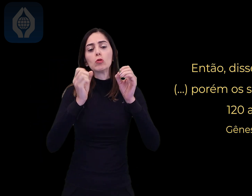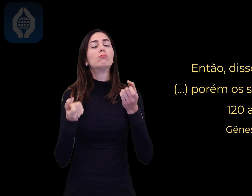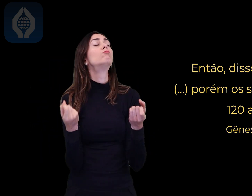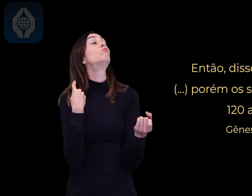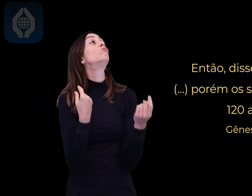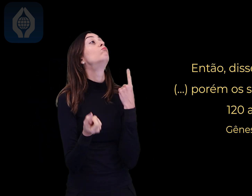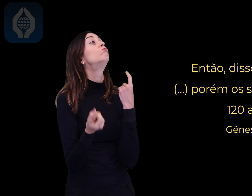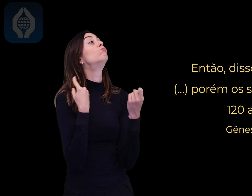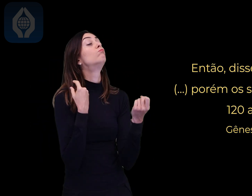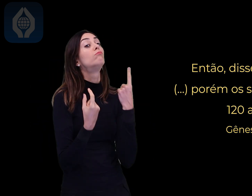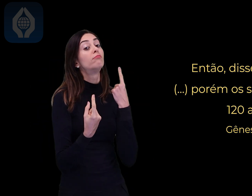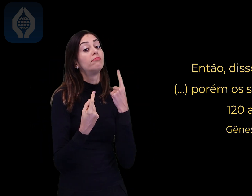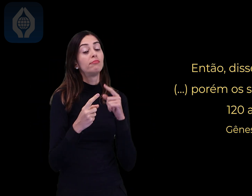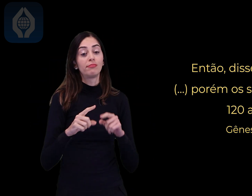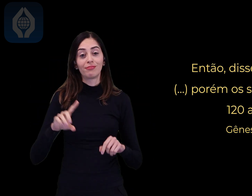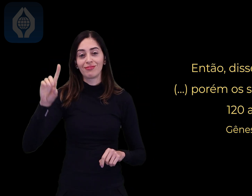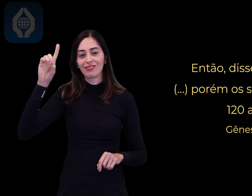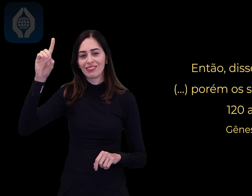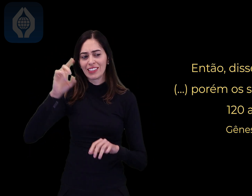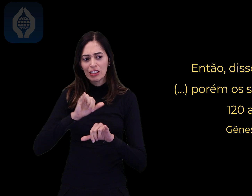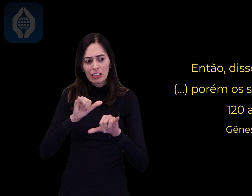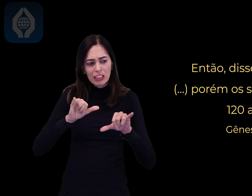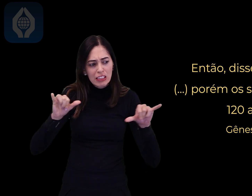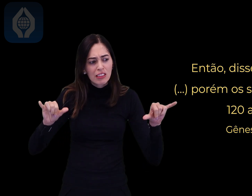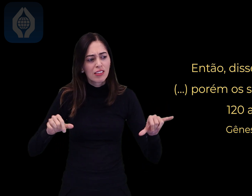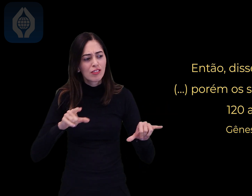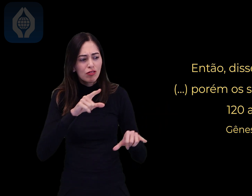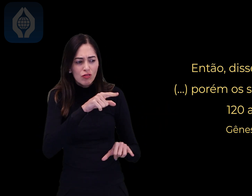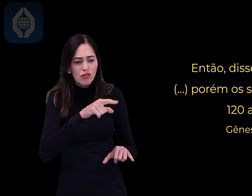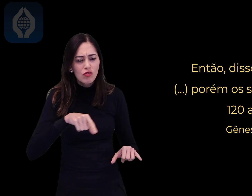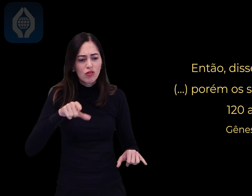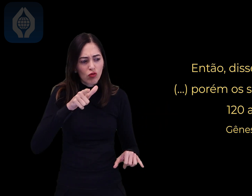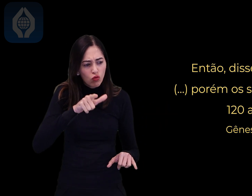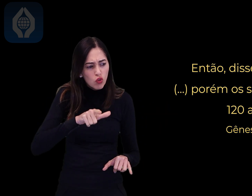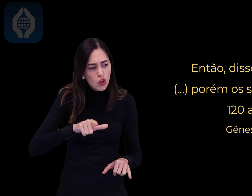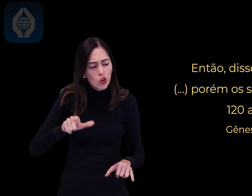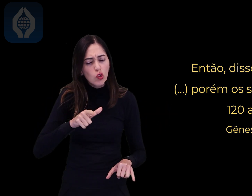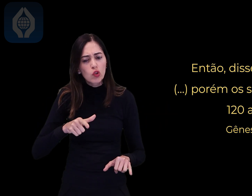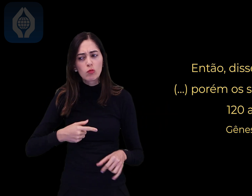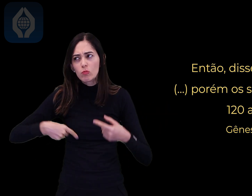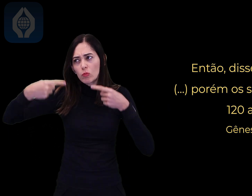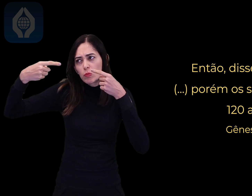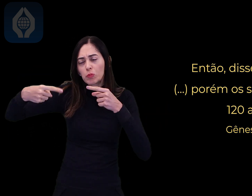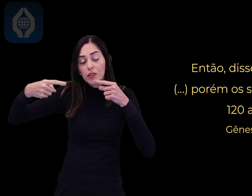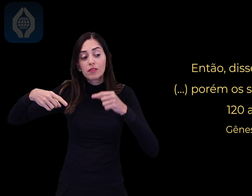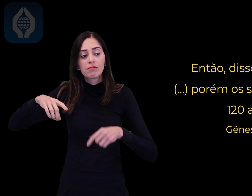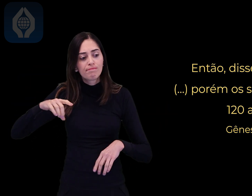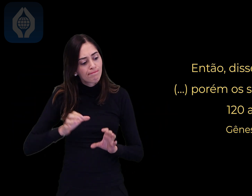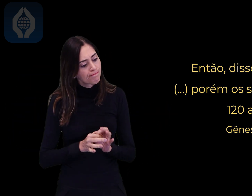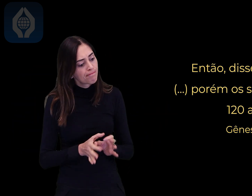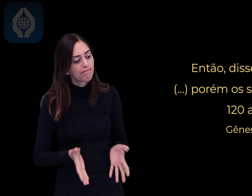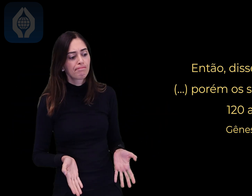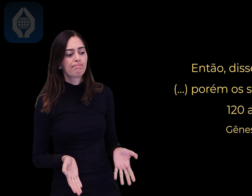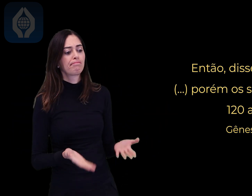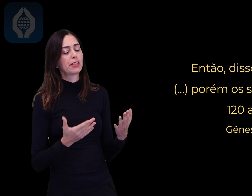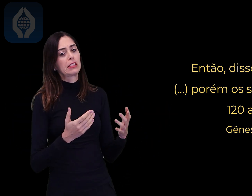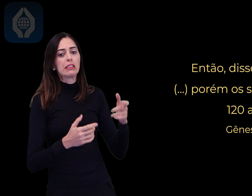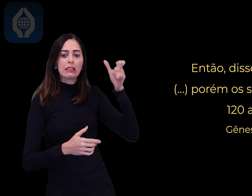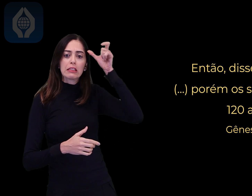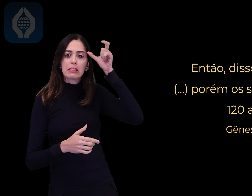continuaria a proclamar-lhes a sua mensagem. Se eles continuassem a resistir, ele os deixaria seguir Satanás e os